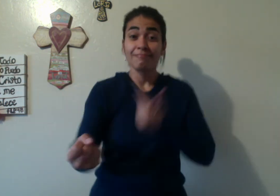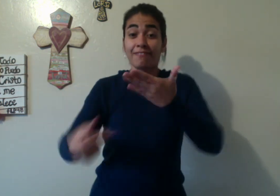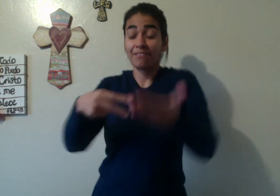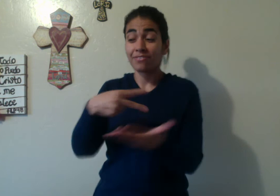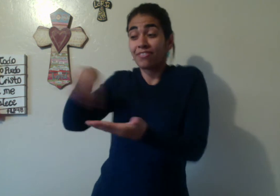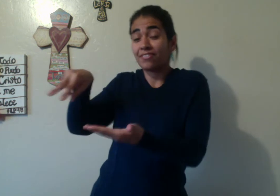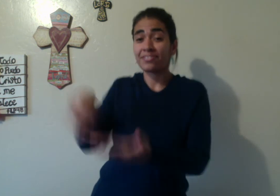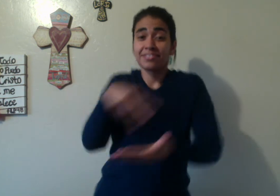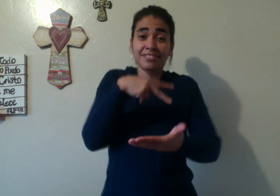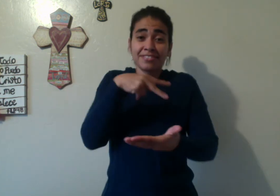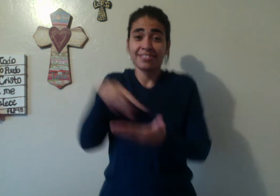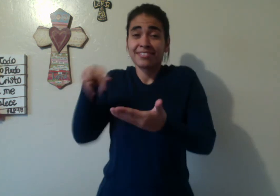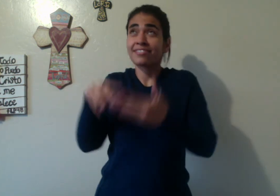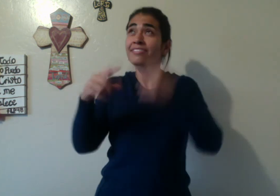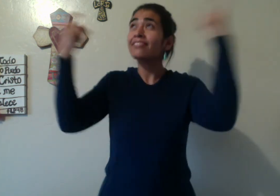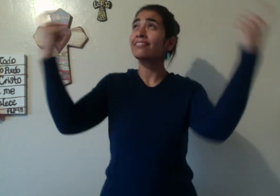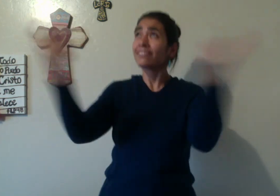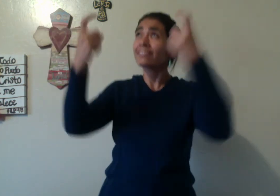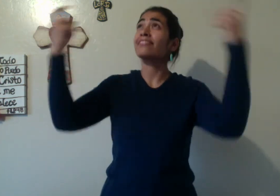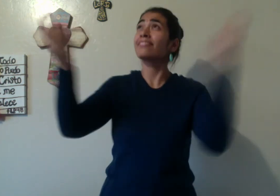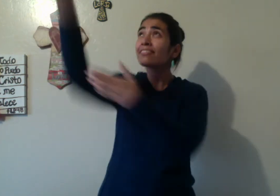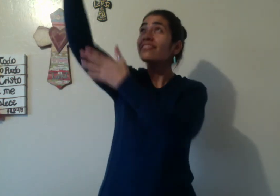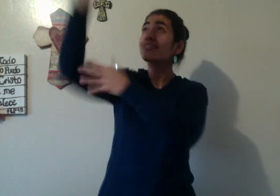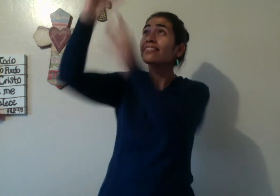bailar, celebrar el gozo que me has dado.